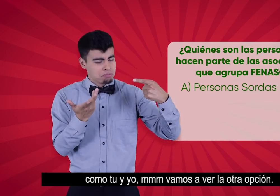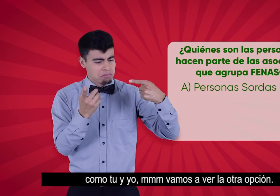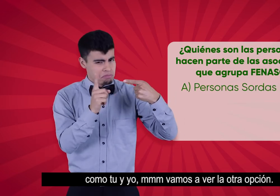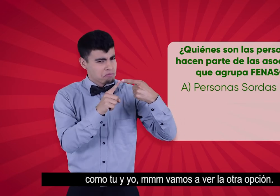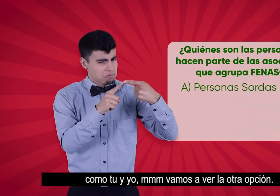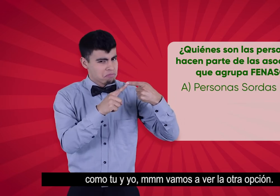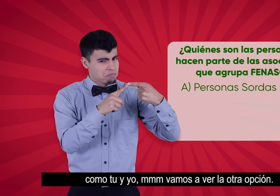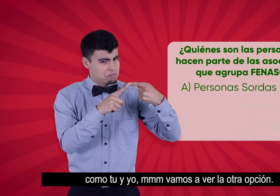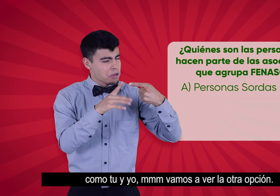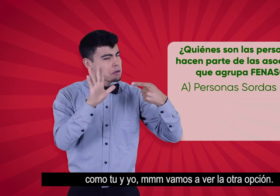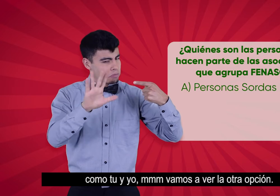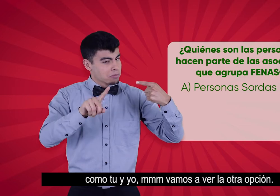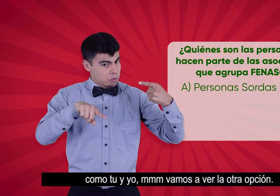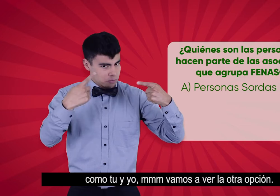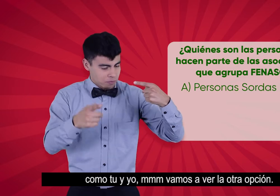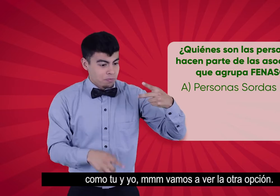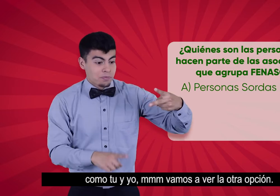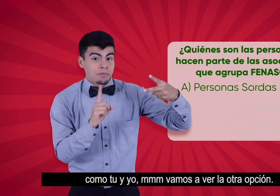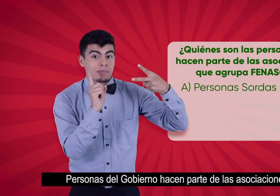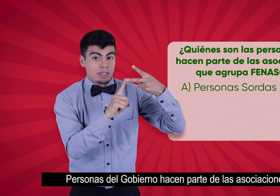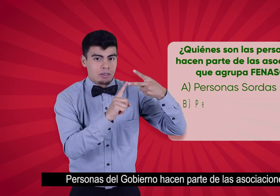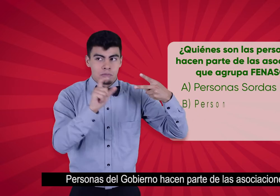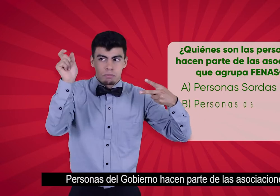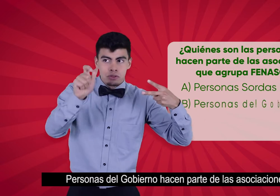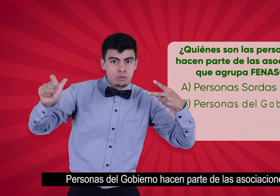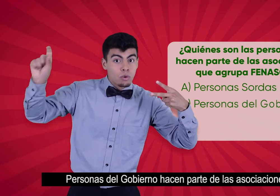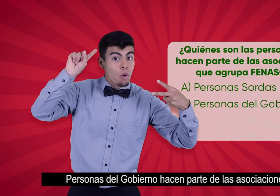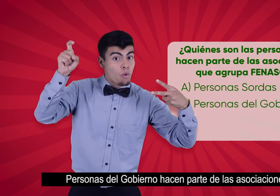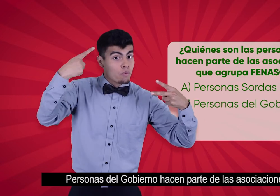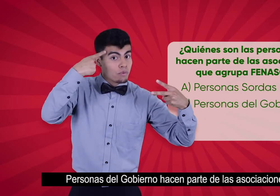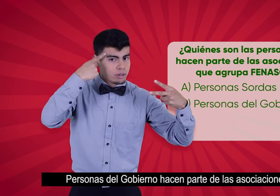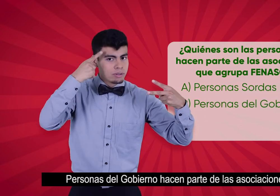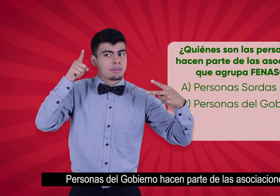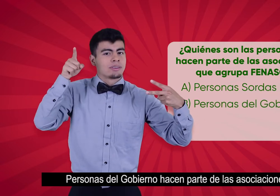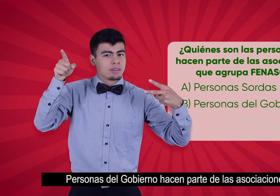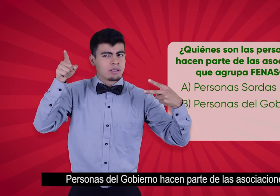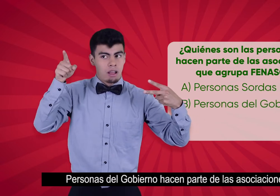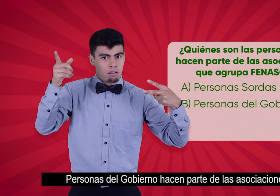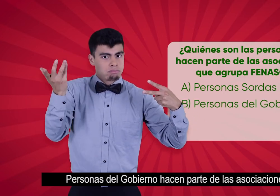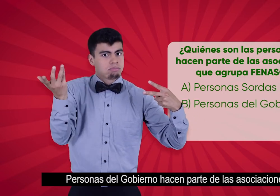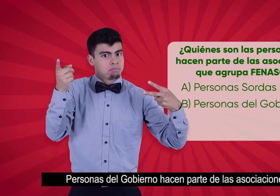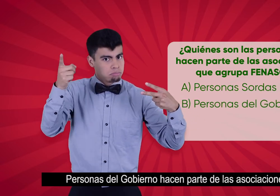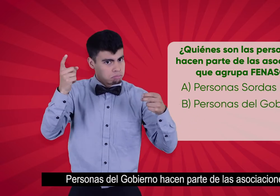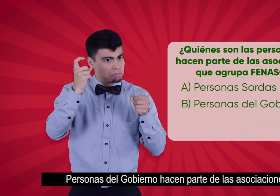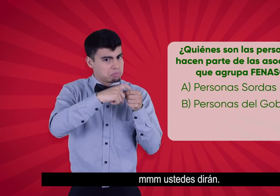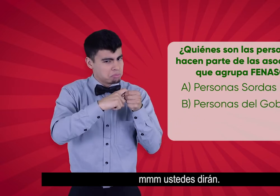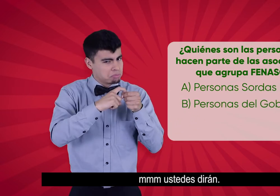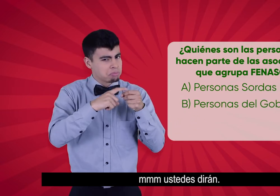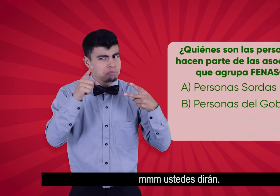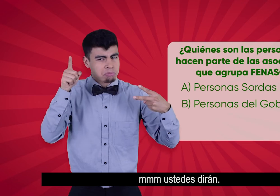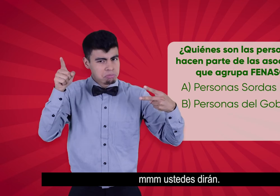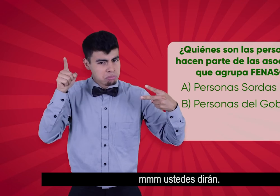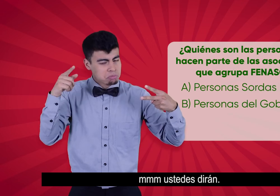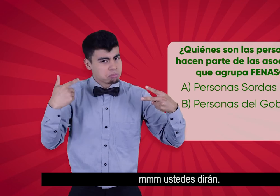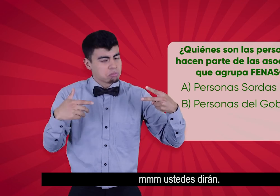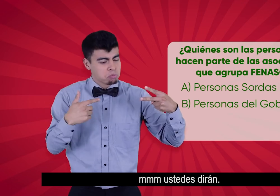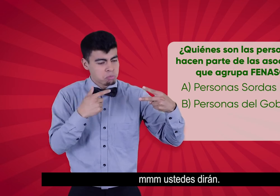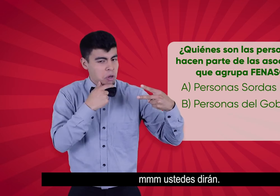Hmm, vamos a ver la otra opción. ¿Personas de gobierno hacen parte de las asociaciones? Hmm, ustedes